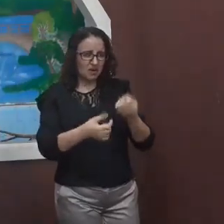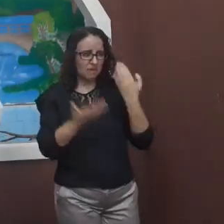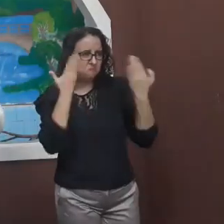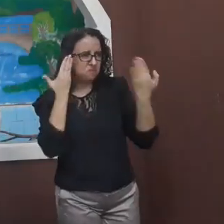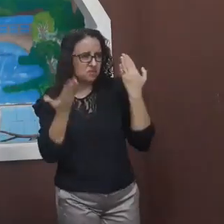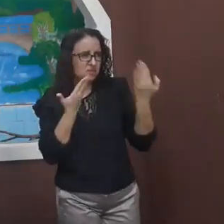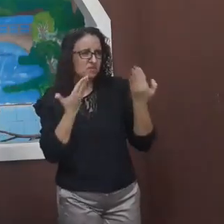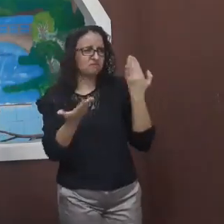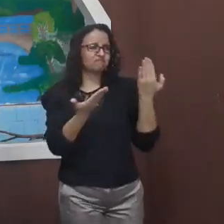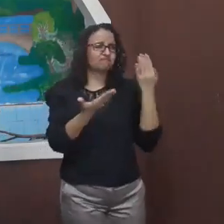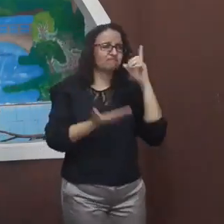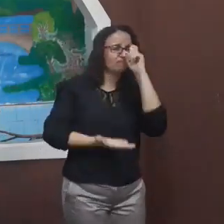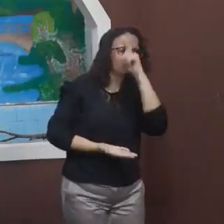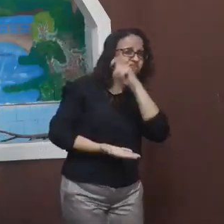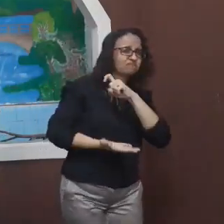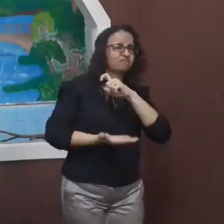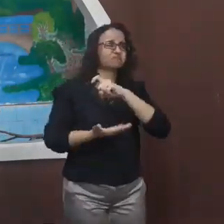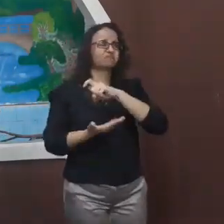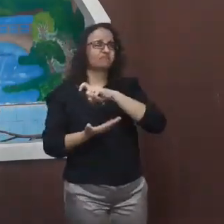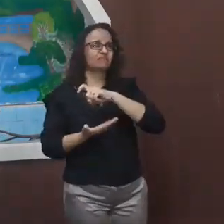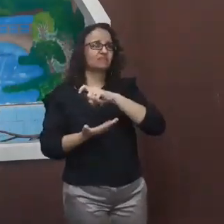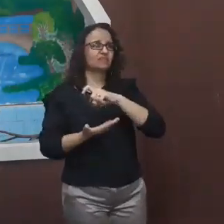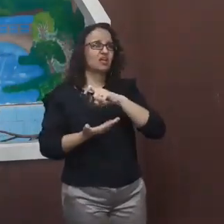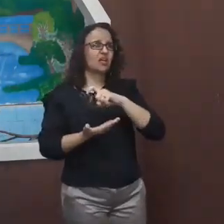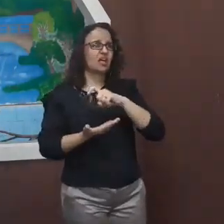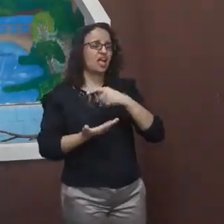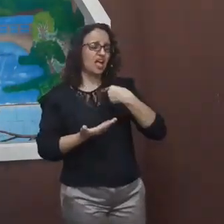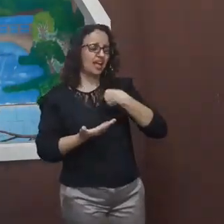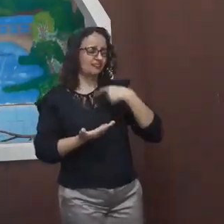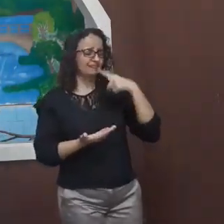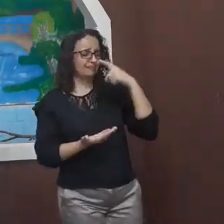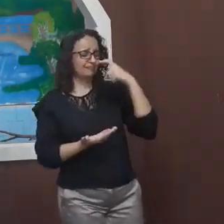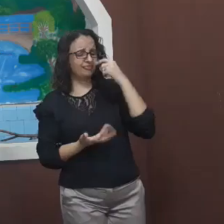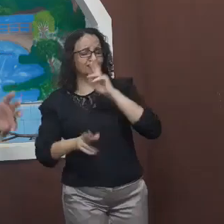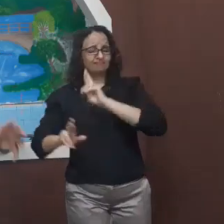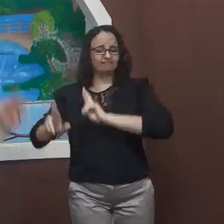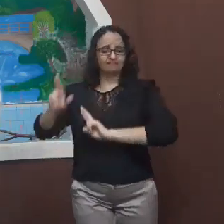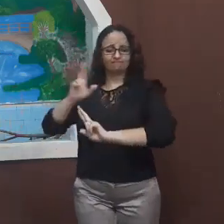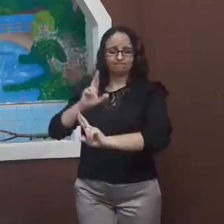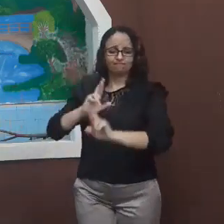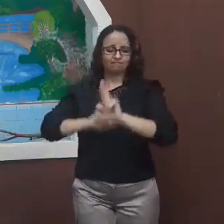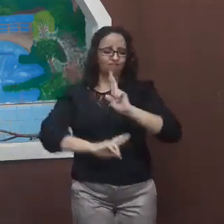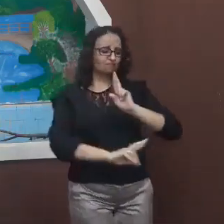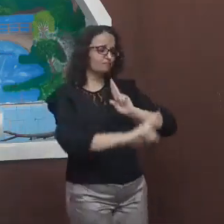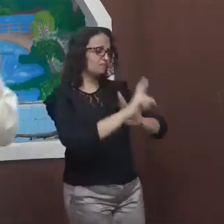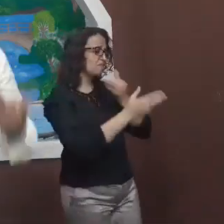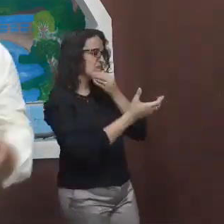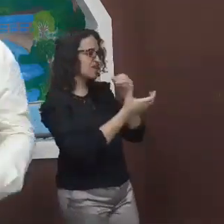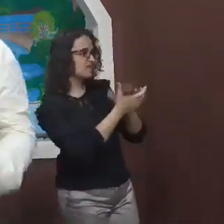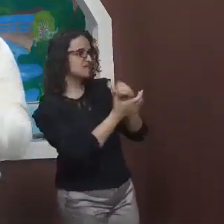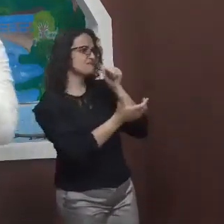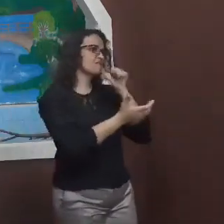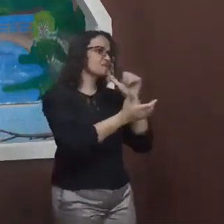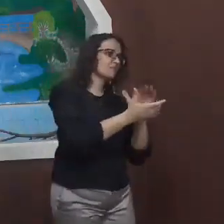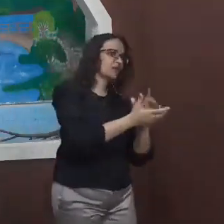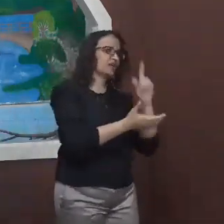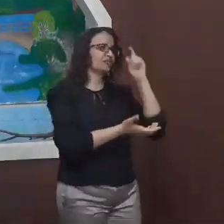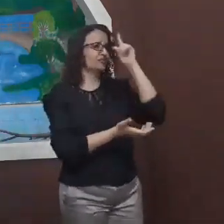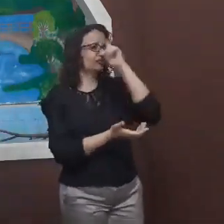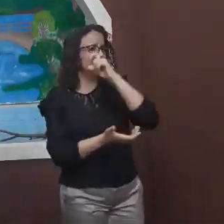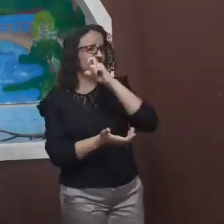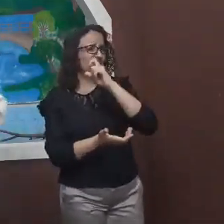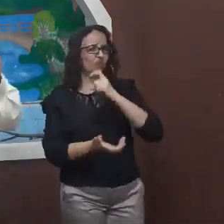Senhor. Pastor, estou passando por dificuldade dos relacionamentos com o cônjuge ou com os filhos. Não abandone o Senhor. Pastor,